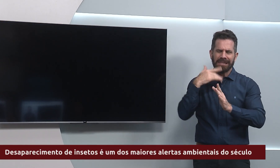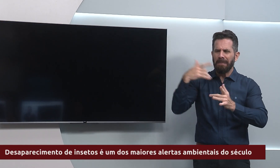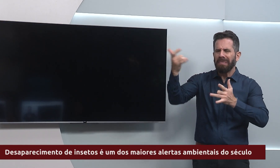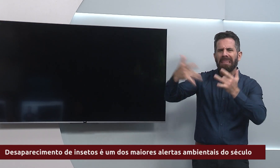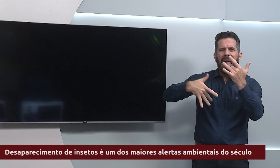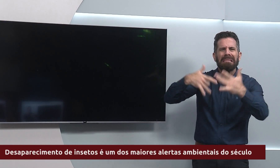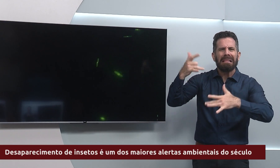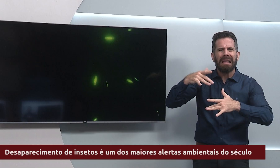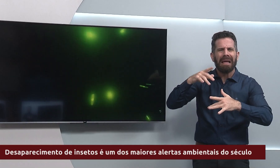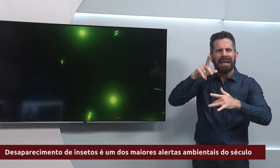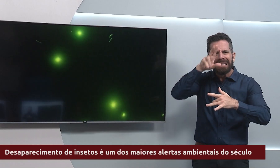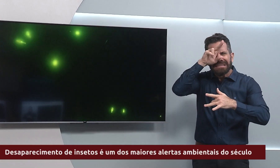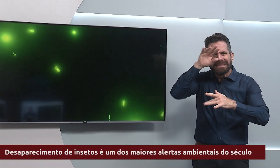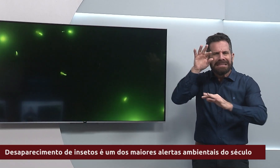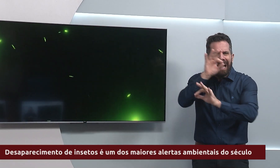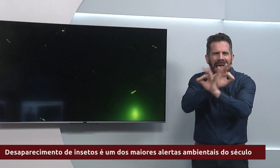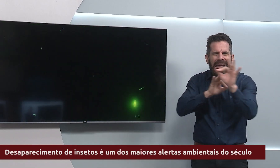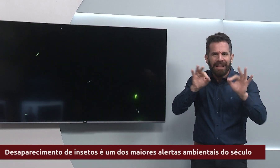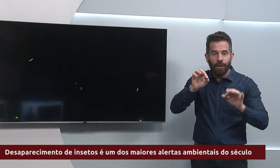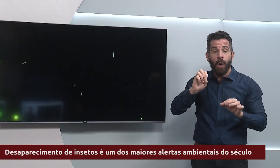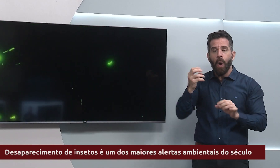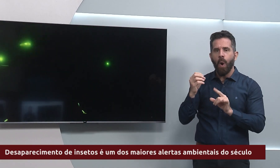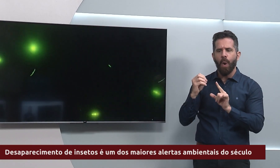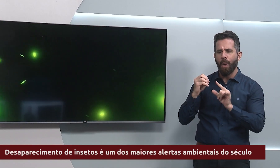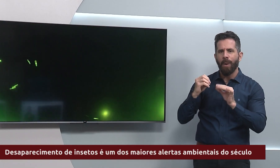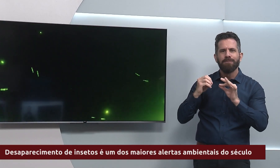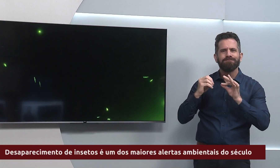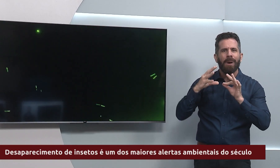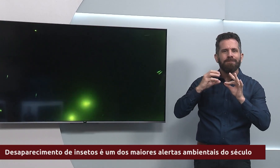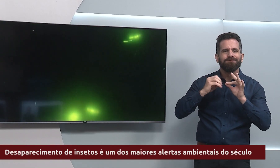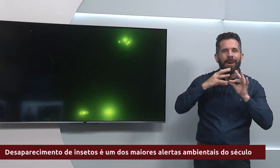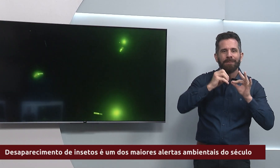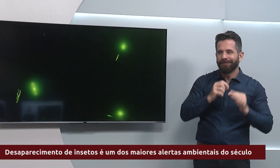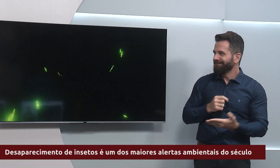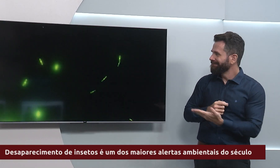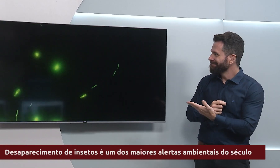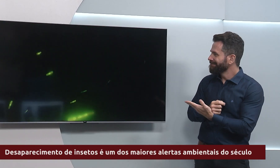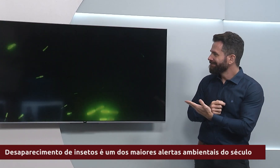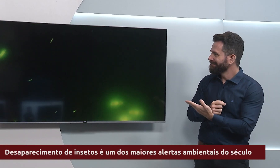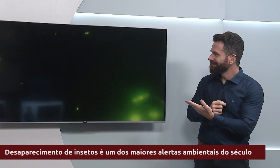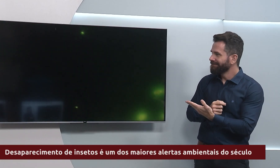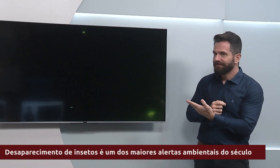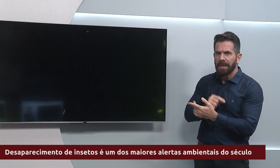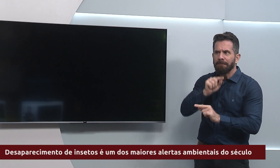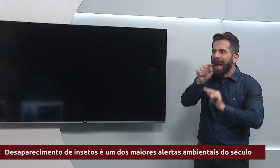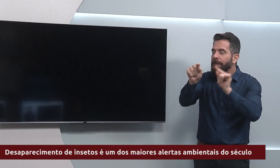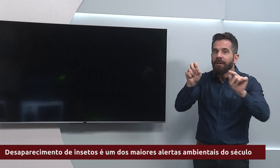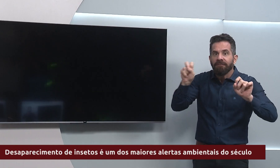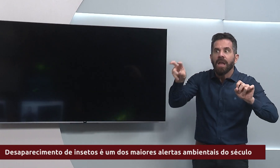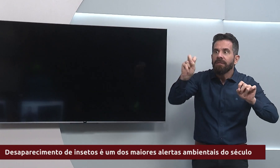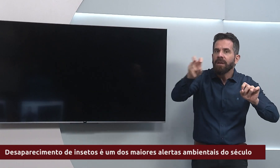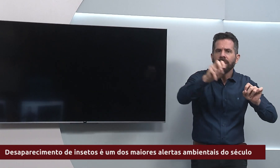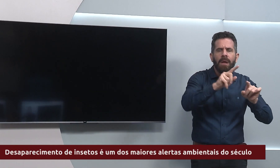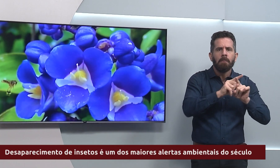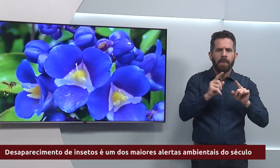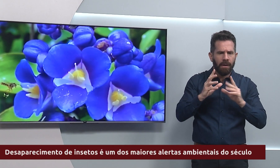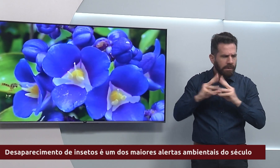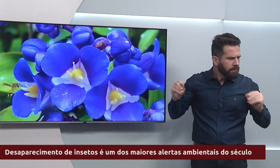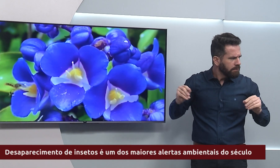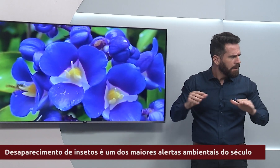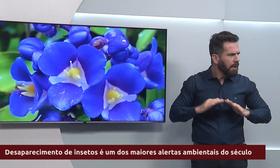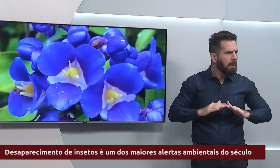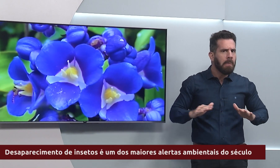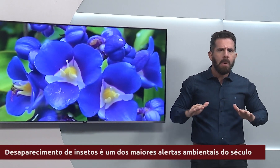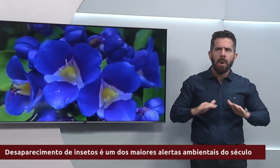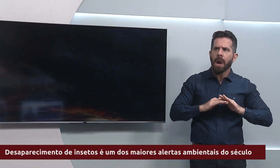de quando os vagalumes acendiam à noite em vários lugares e de como tudo isso simplesmente sumiu.